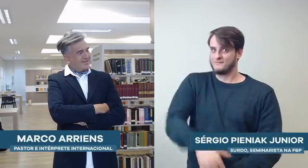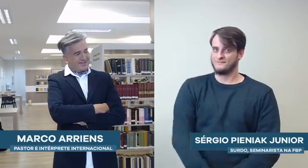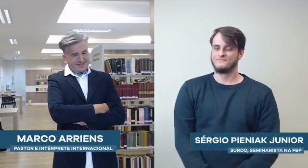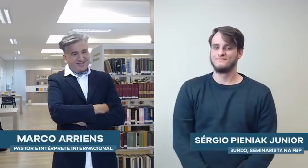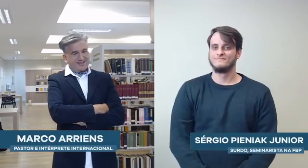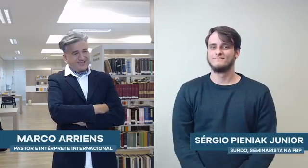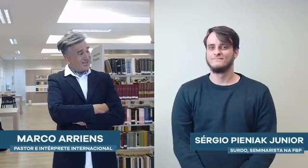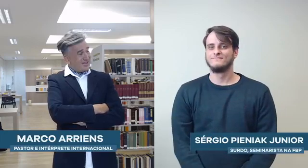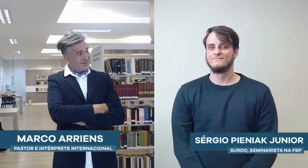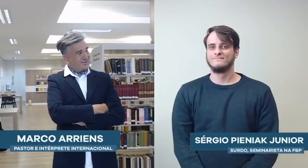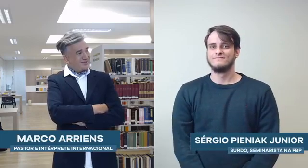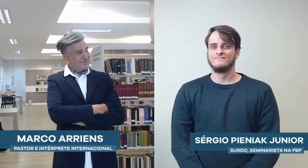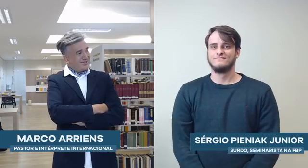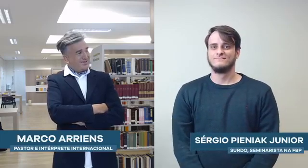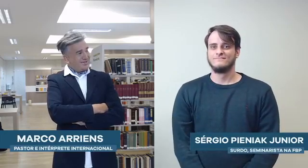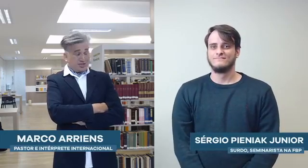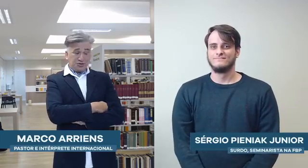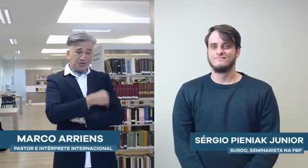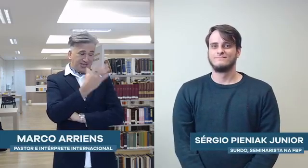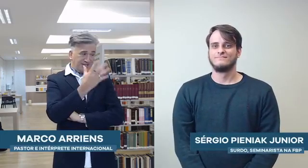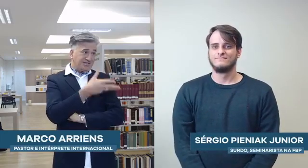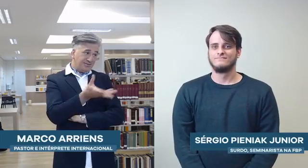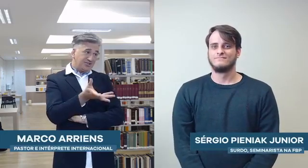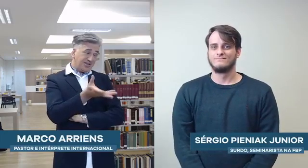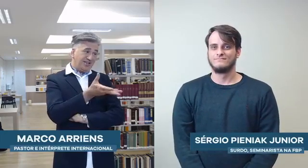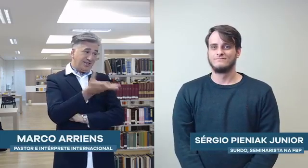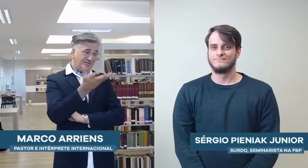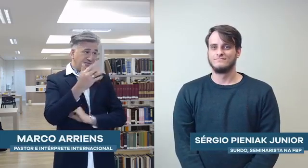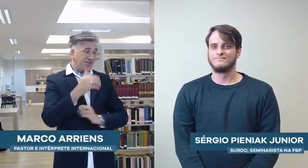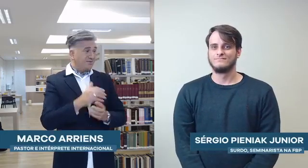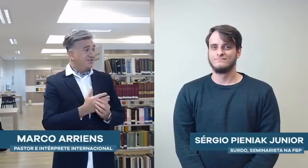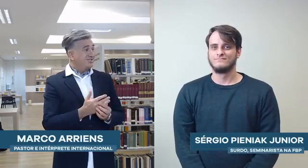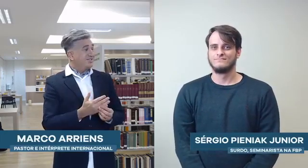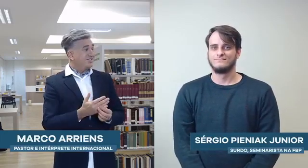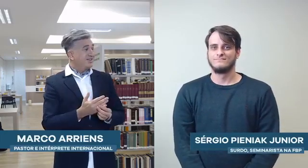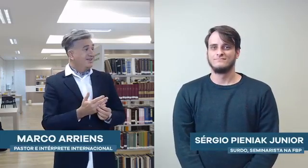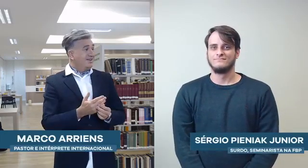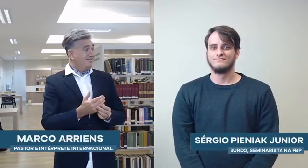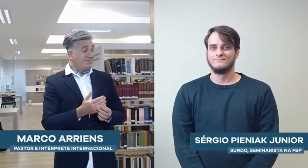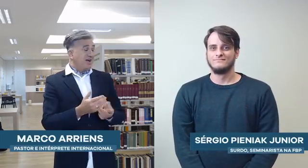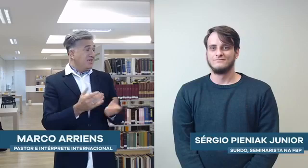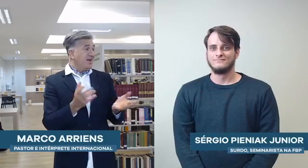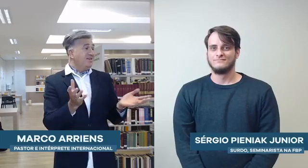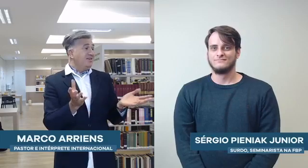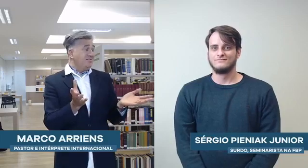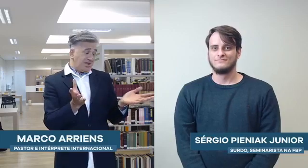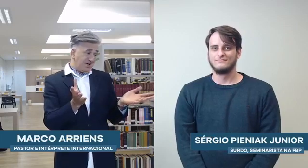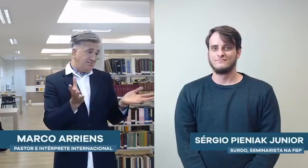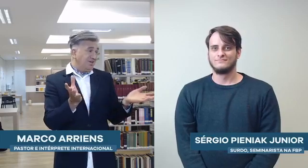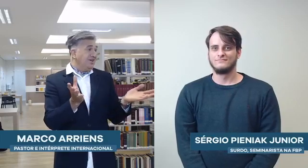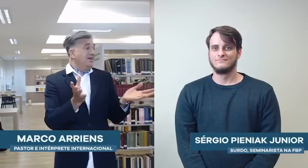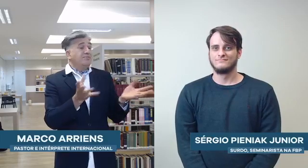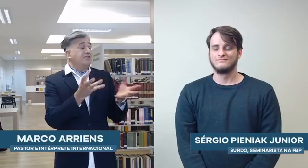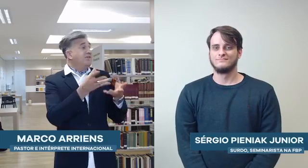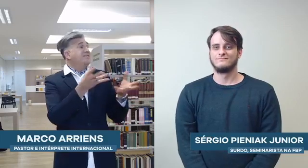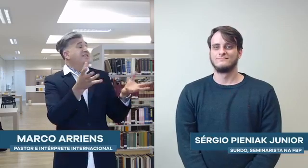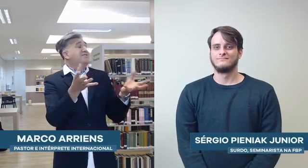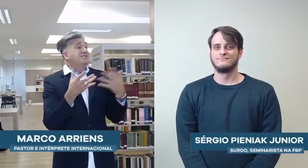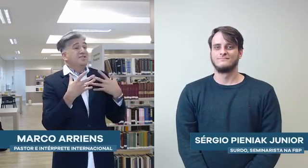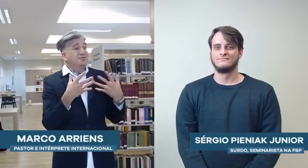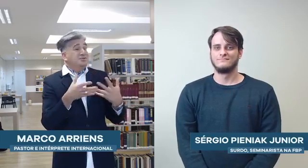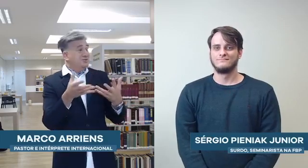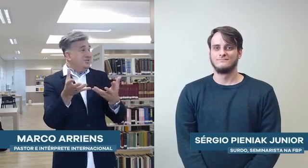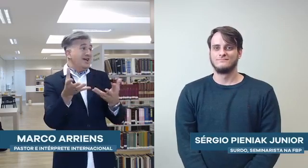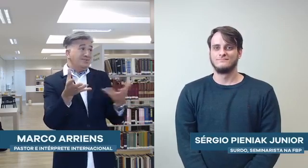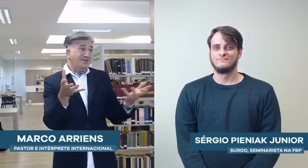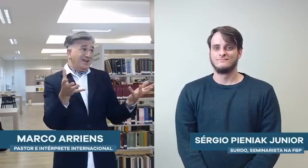Faculdade Batista. certo. E Juí aqui, estamos aqui, Faculdade Batista. Tá, e aí? Tá. Mas o que você está fazendo